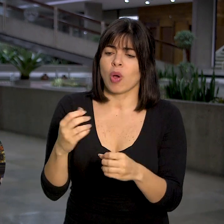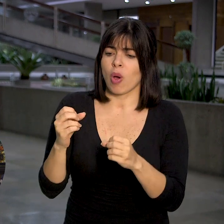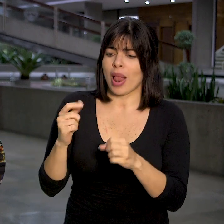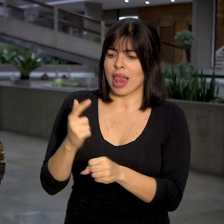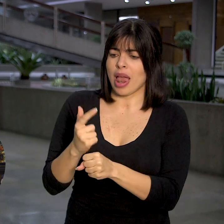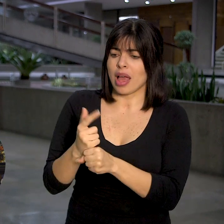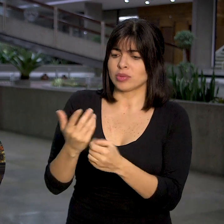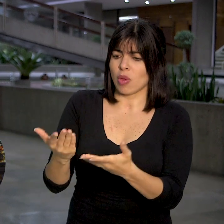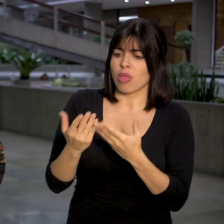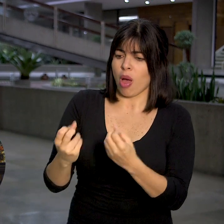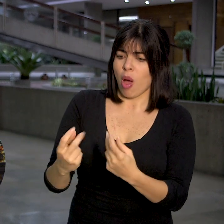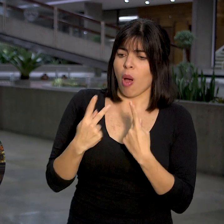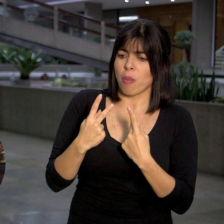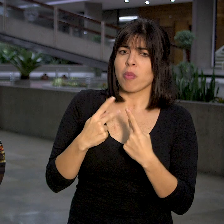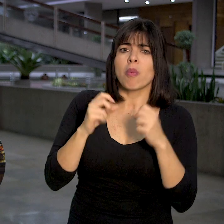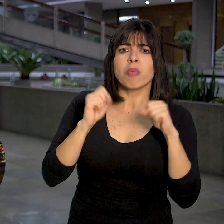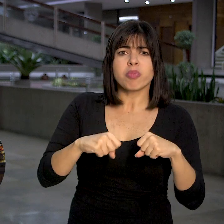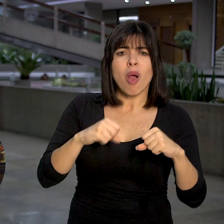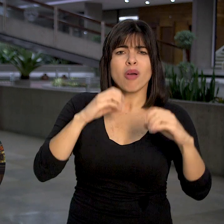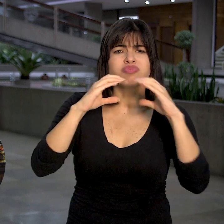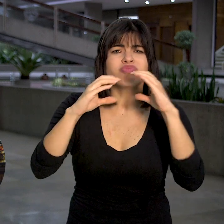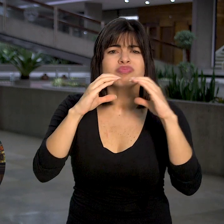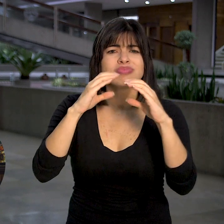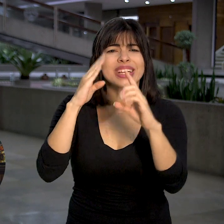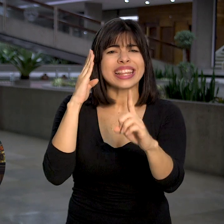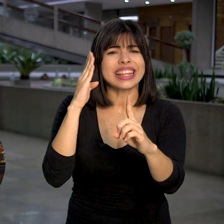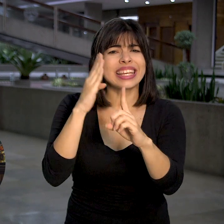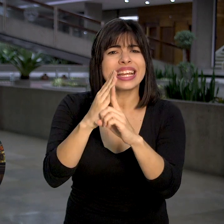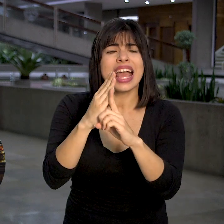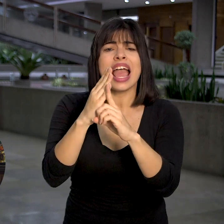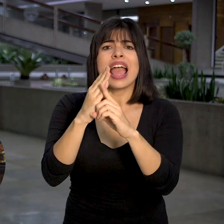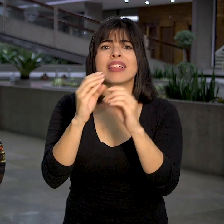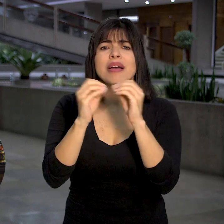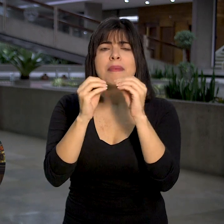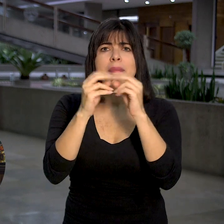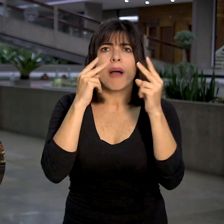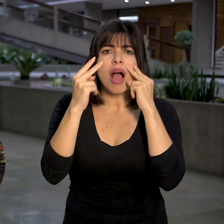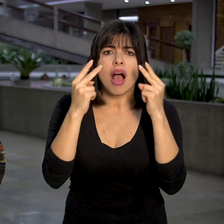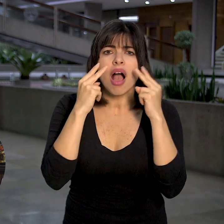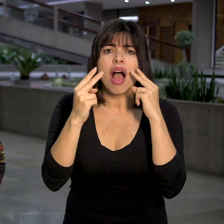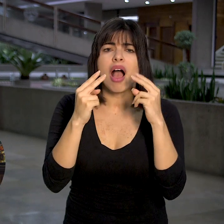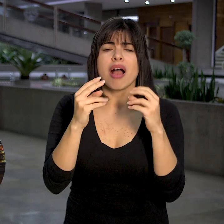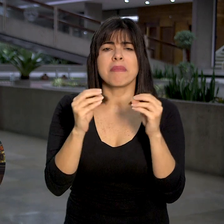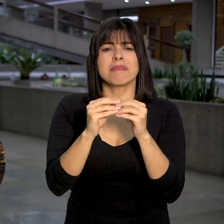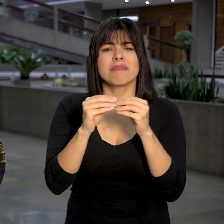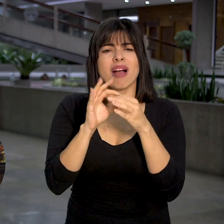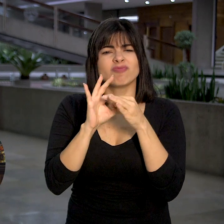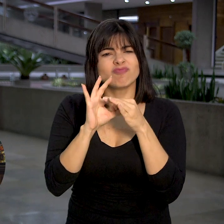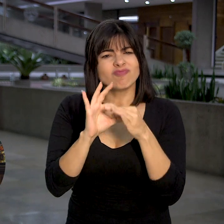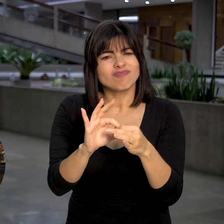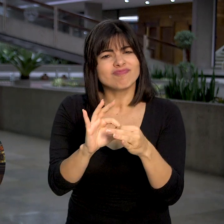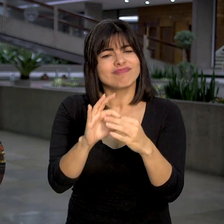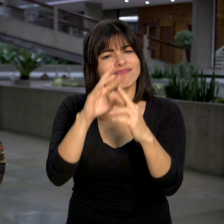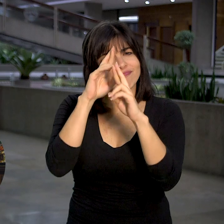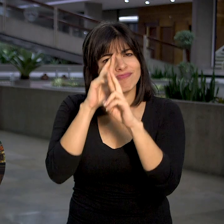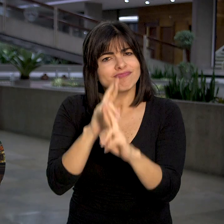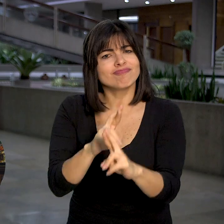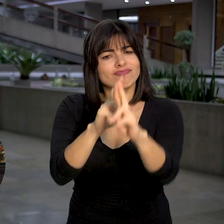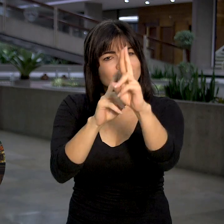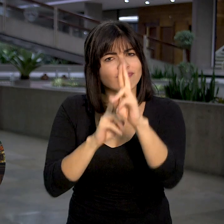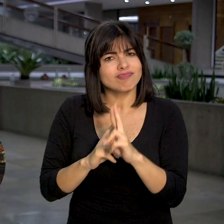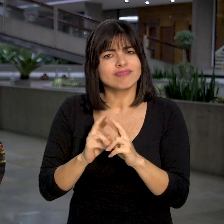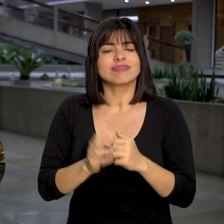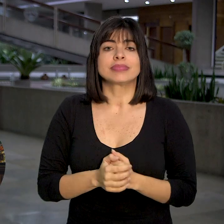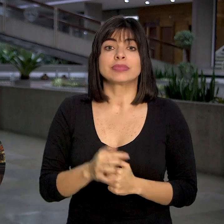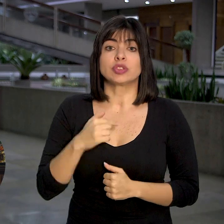de comunicarnos de forma tan directa y tan amistosa, tan fraterna y tan respetuosa. Quiero